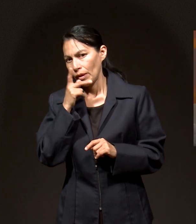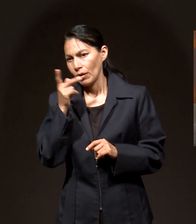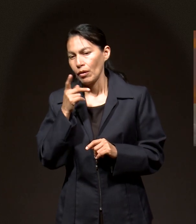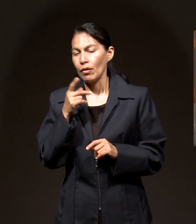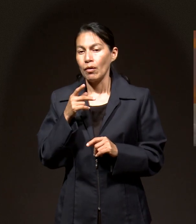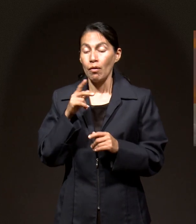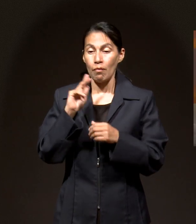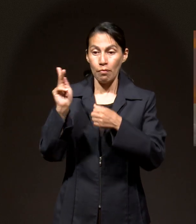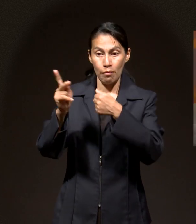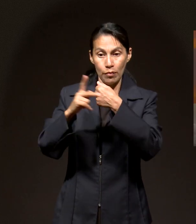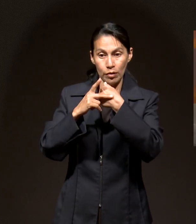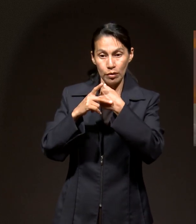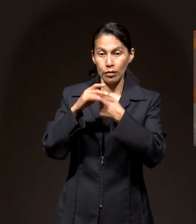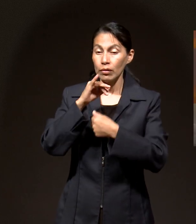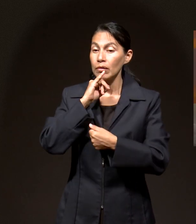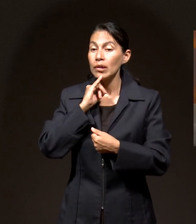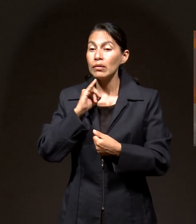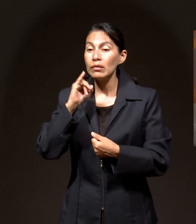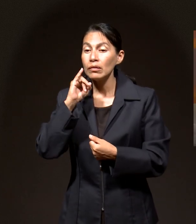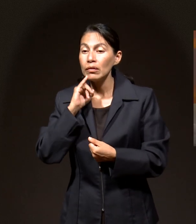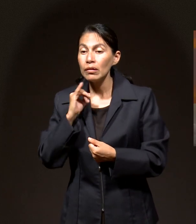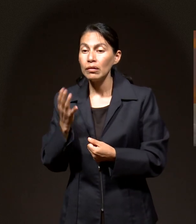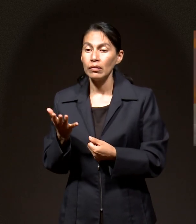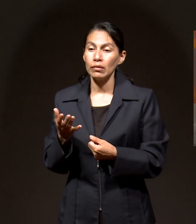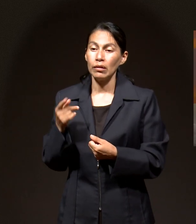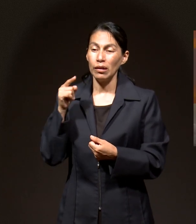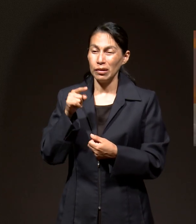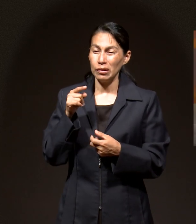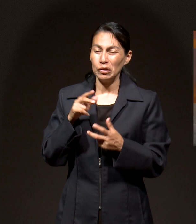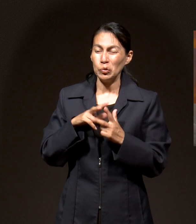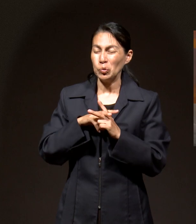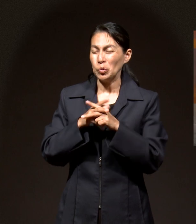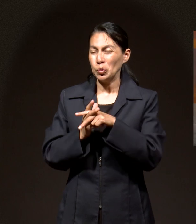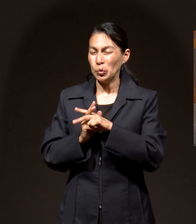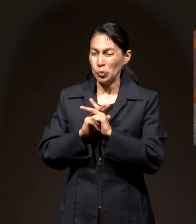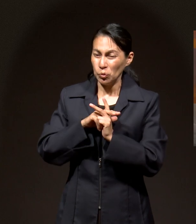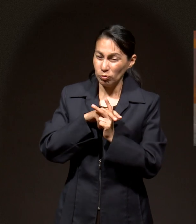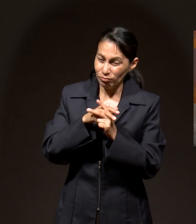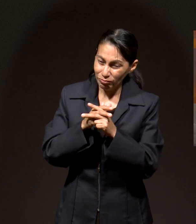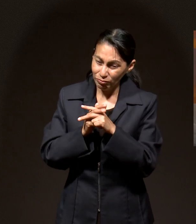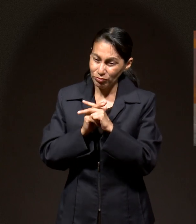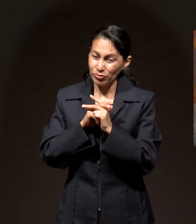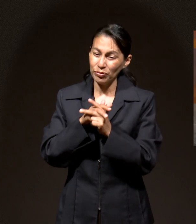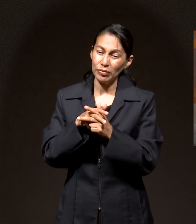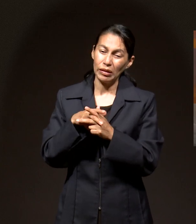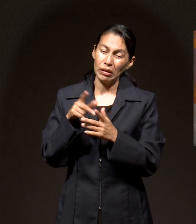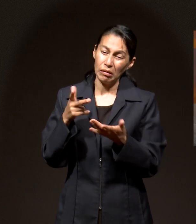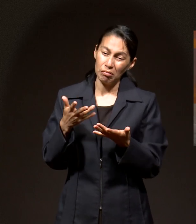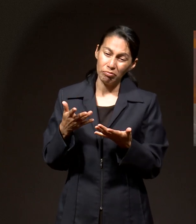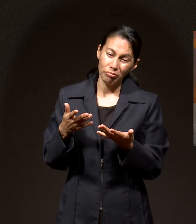pastor, el país de Israel es un país que el día de hoy tiene un conflicto